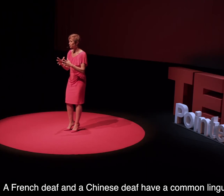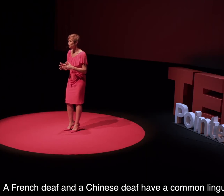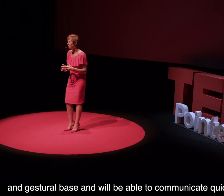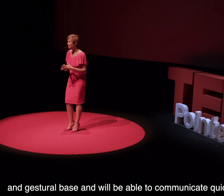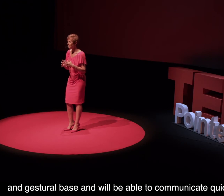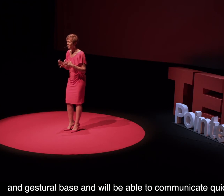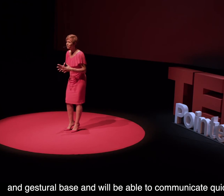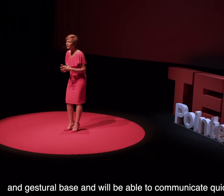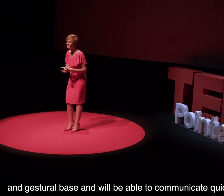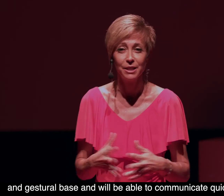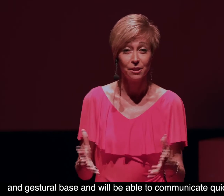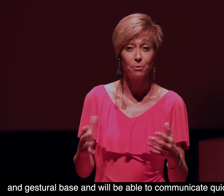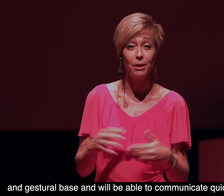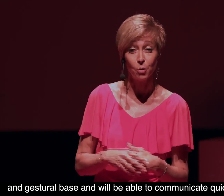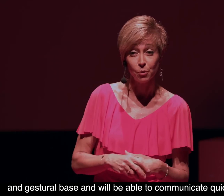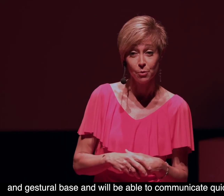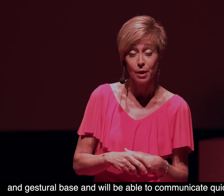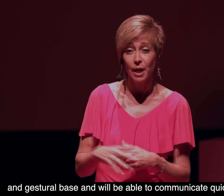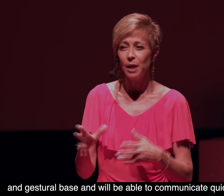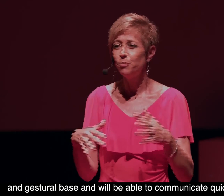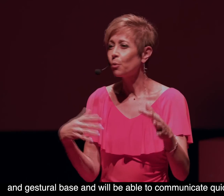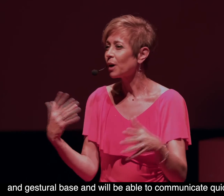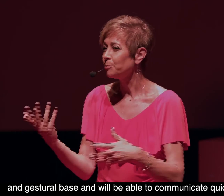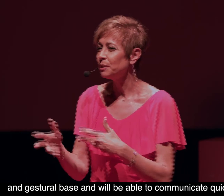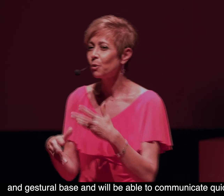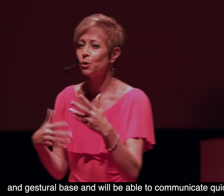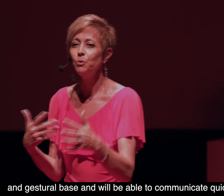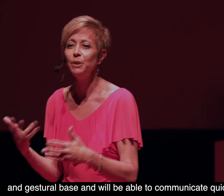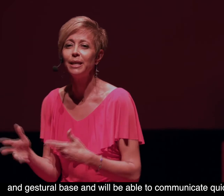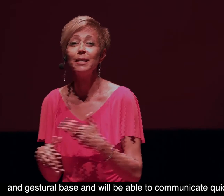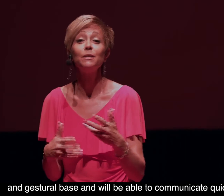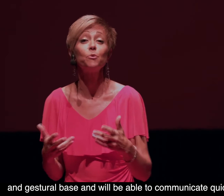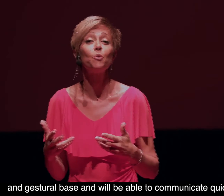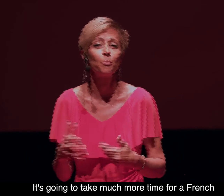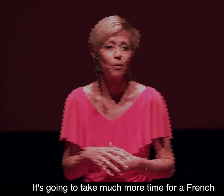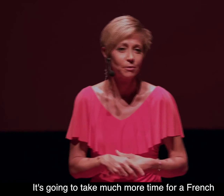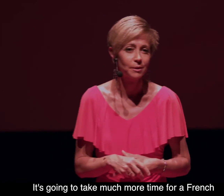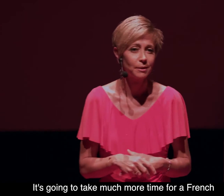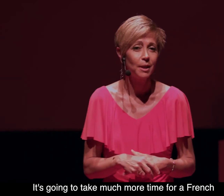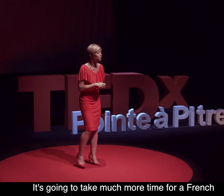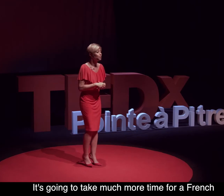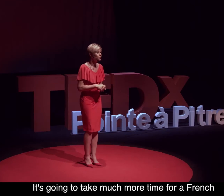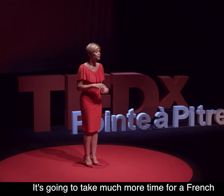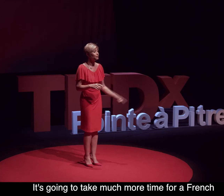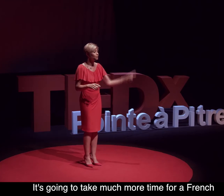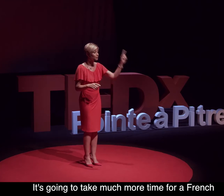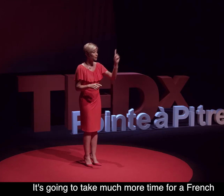une base linguistique et gestuelle commune et pourront rapidement communiquer et se comprendre, bien plus facilement